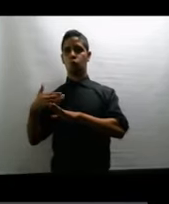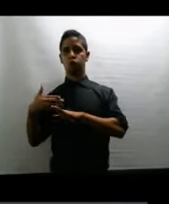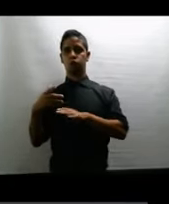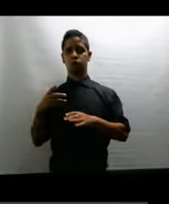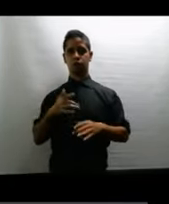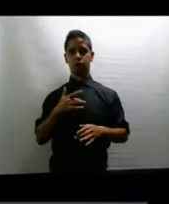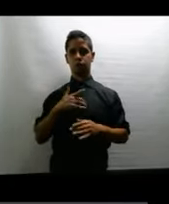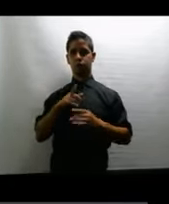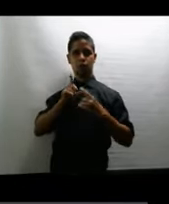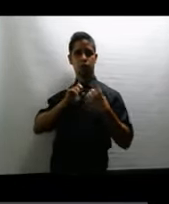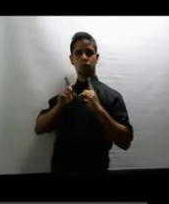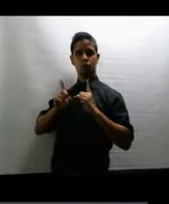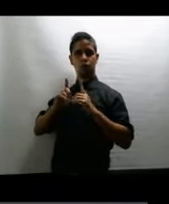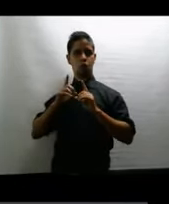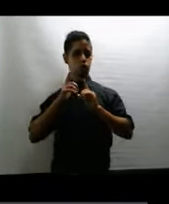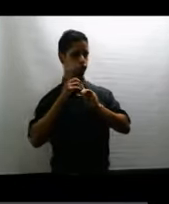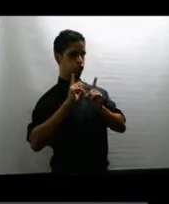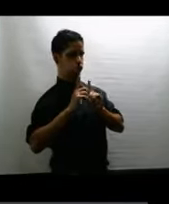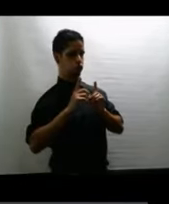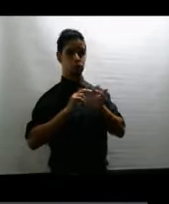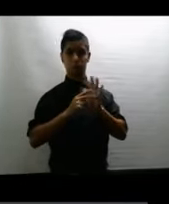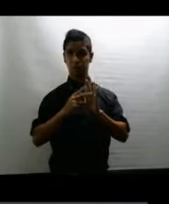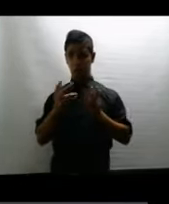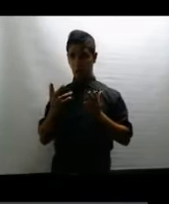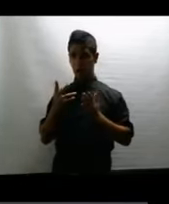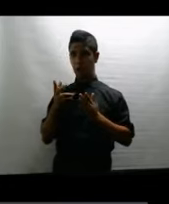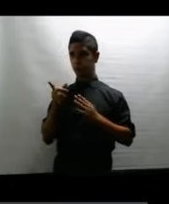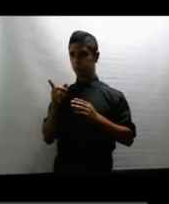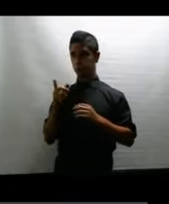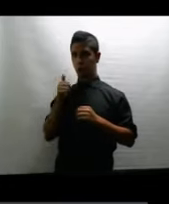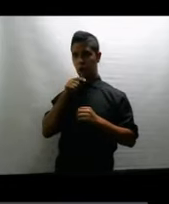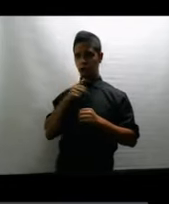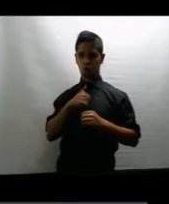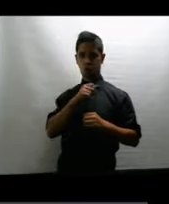No es que él va a hacer un set y yo voy a hacer otro, no, nosotros vamos a estar los dos juntos allí,